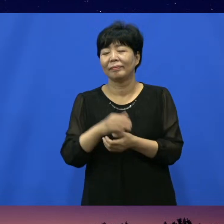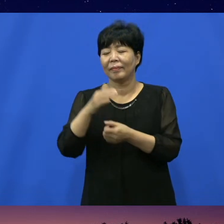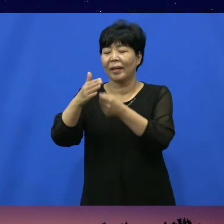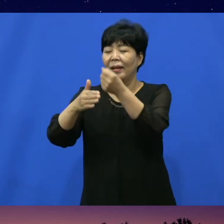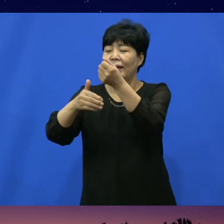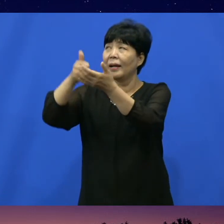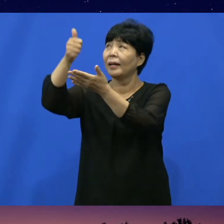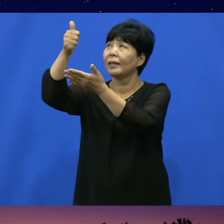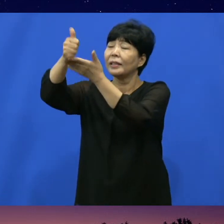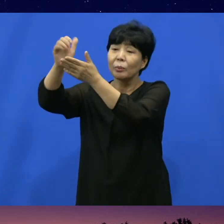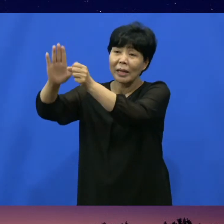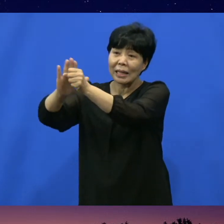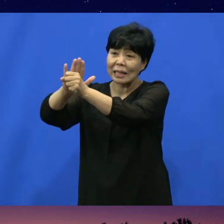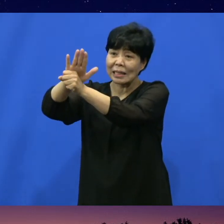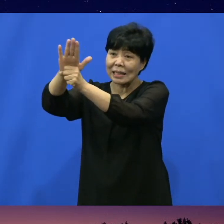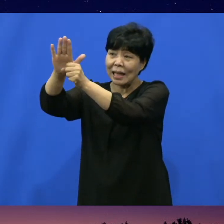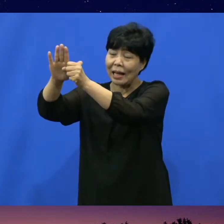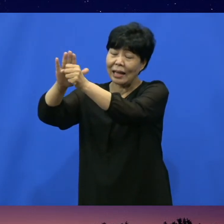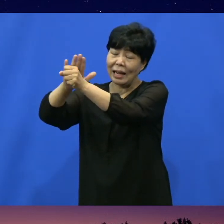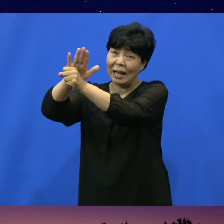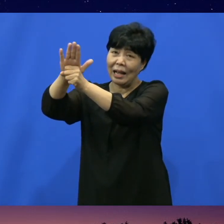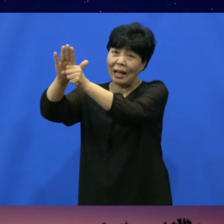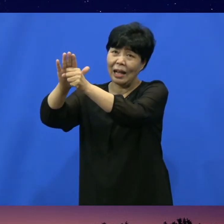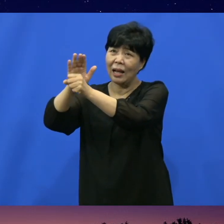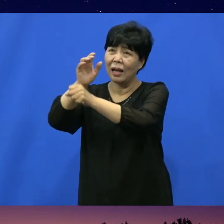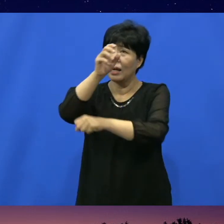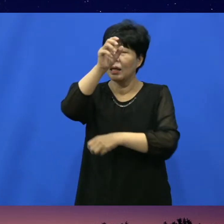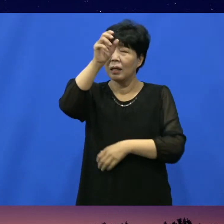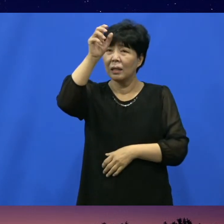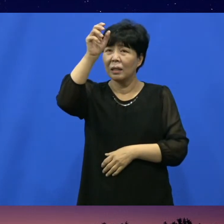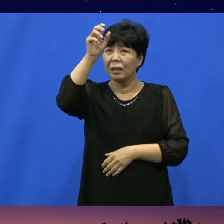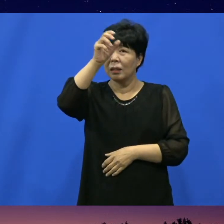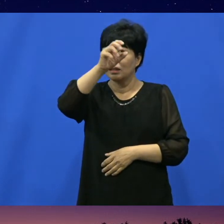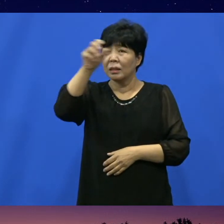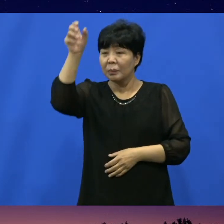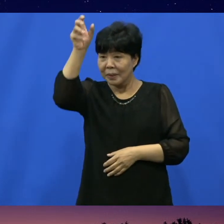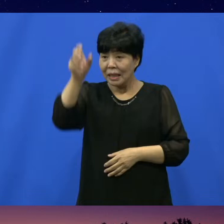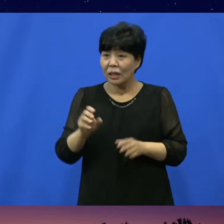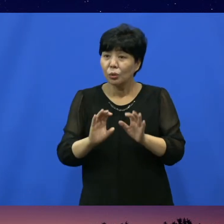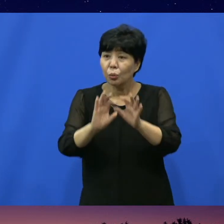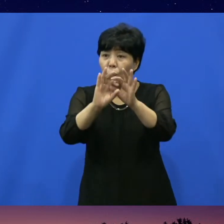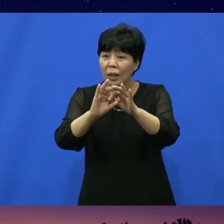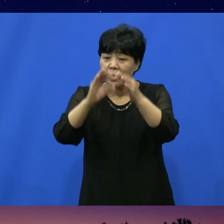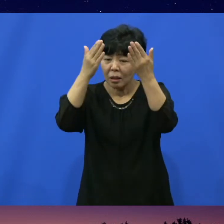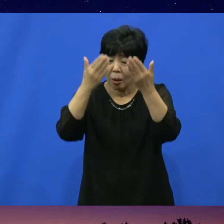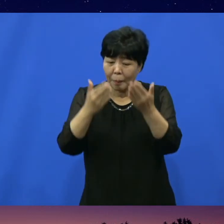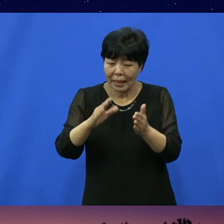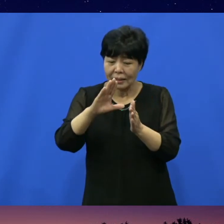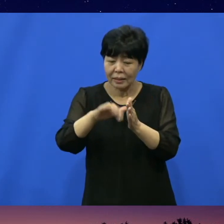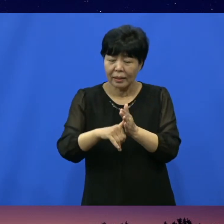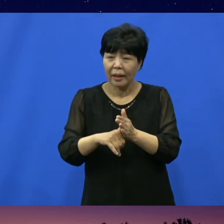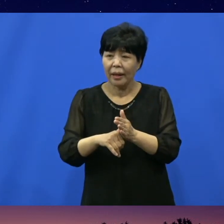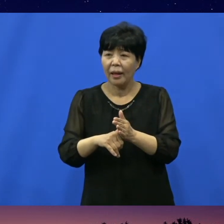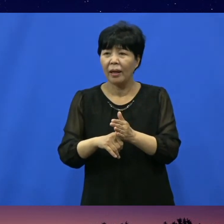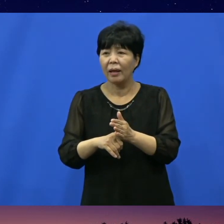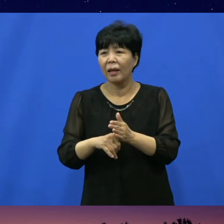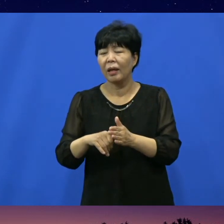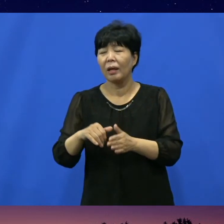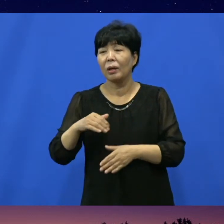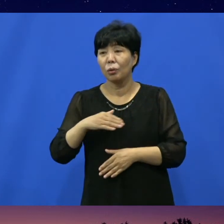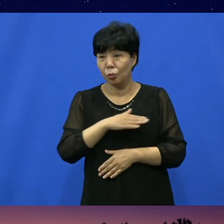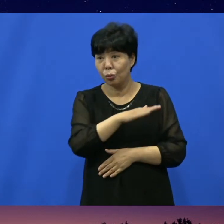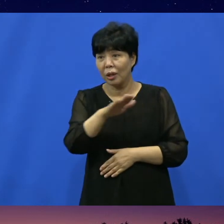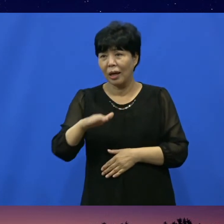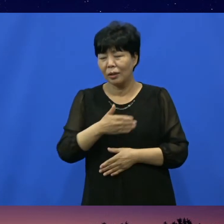하나님의 그 사랑을 그래서 십자가를 통하여 받을 때 우리에게 일어나는 일이 뭐냐 하면 내가 얼마나 소중한 존재인가를